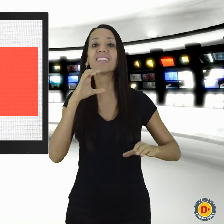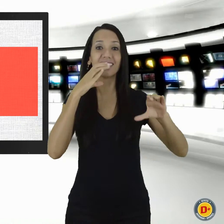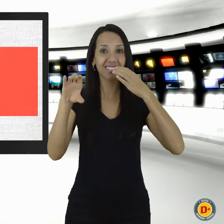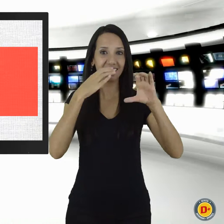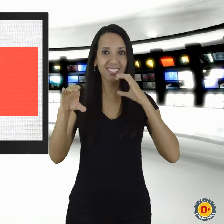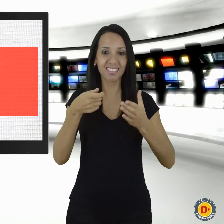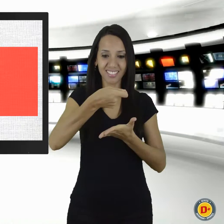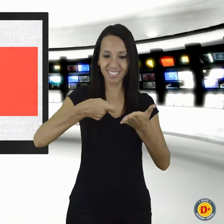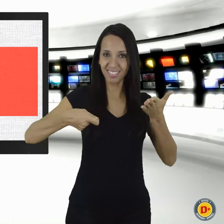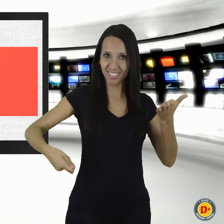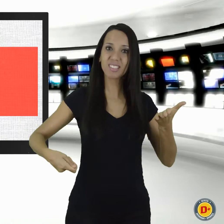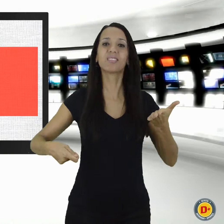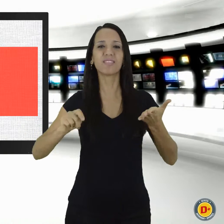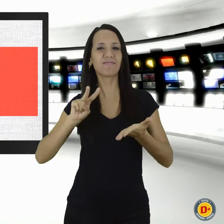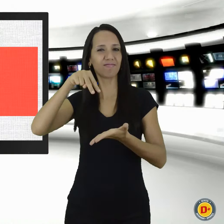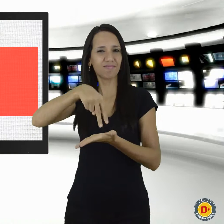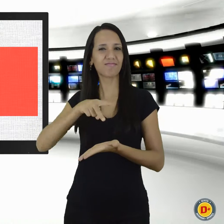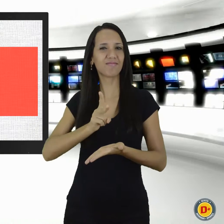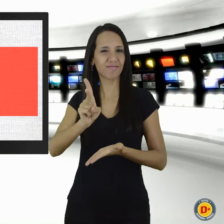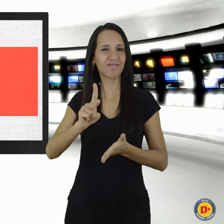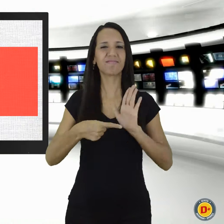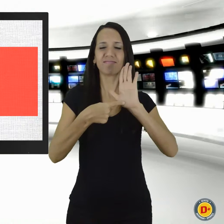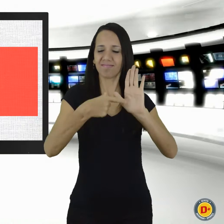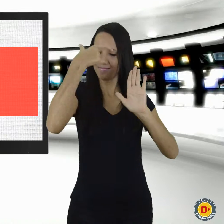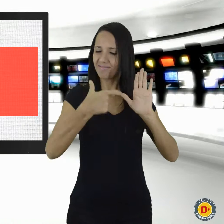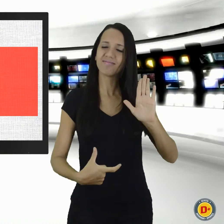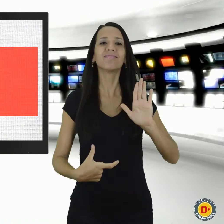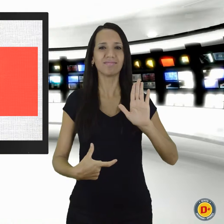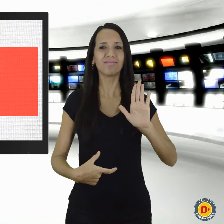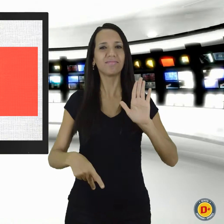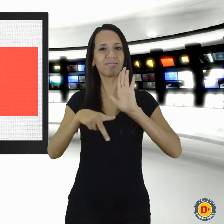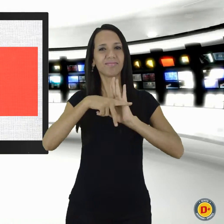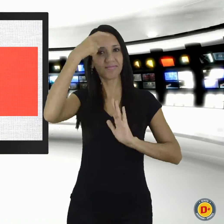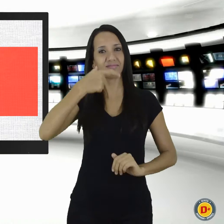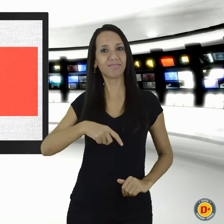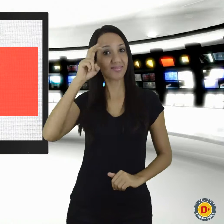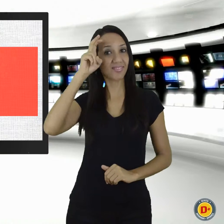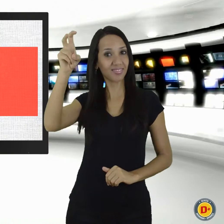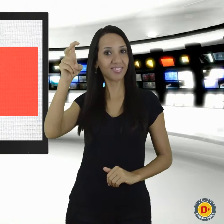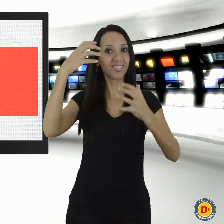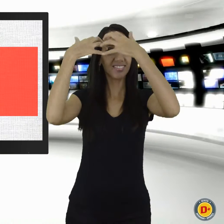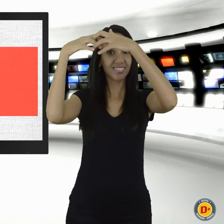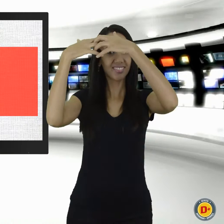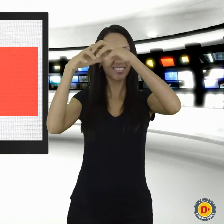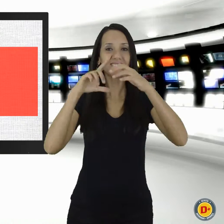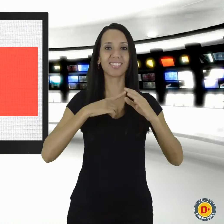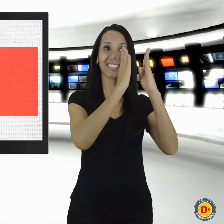veio todas as vezes e que sobe ao palco. Fora dele, seus voos intelectuais passam por uma coleção de livros antigos